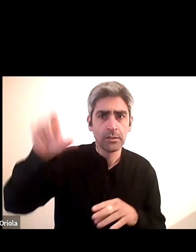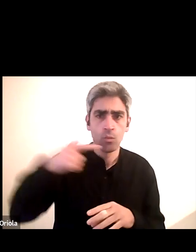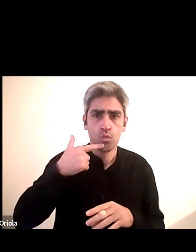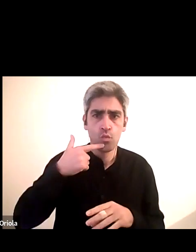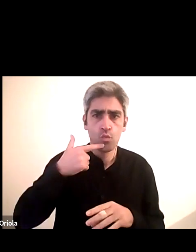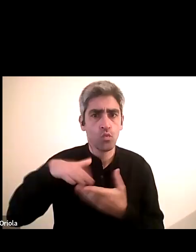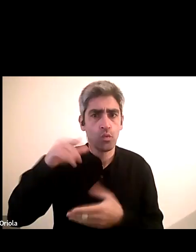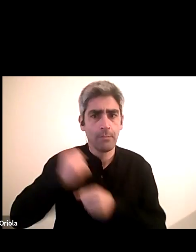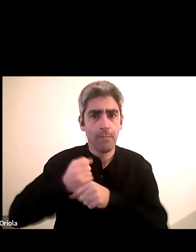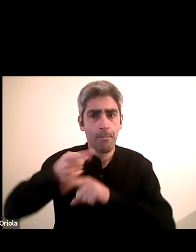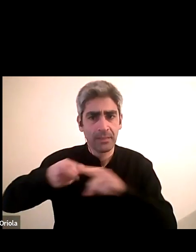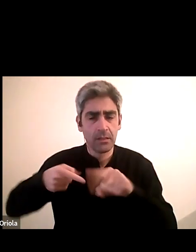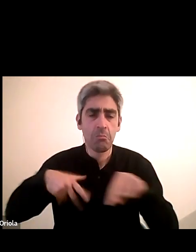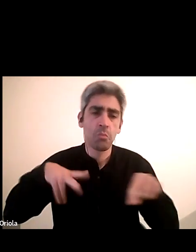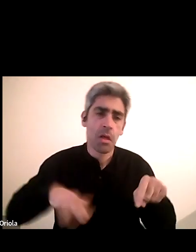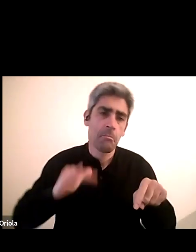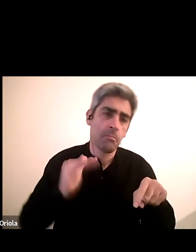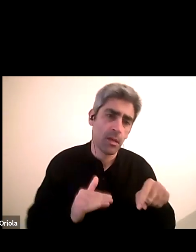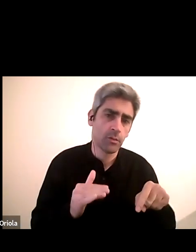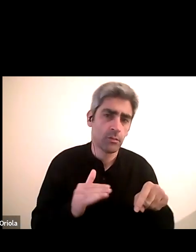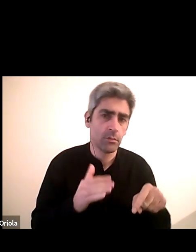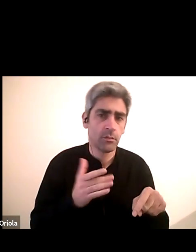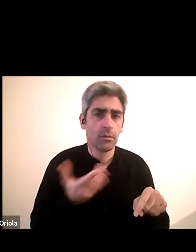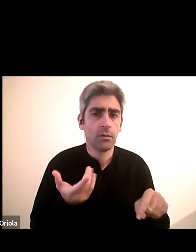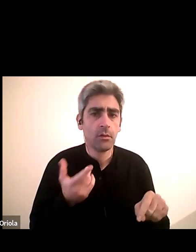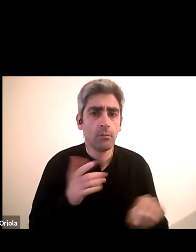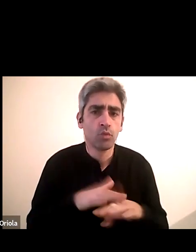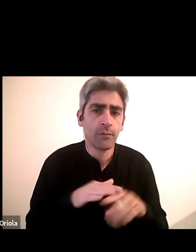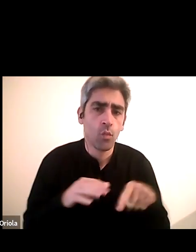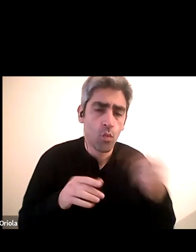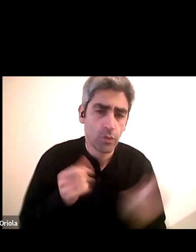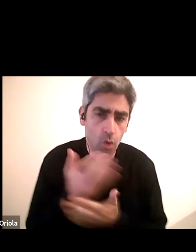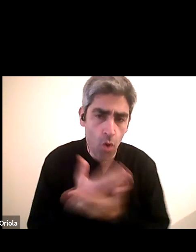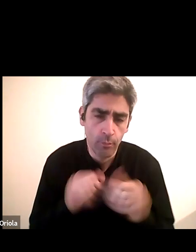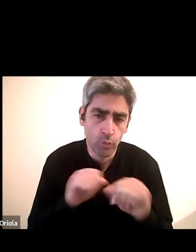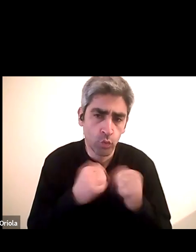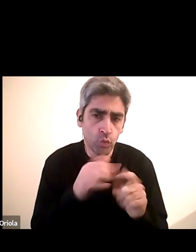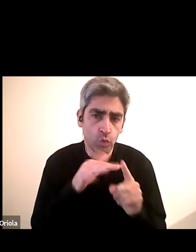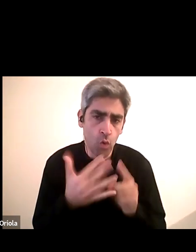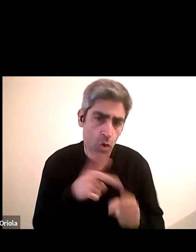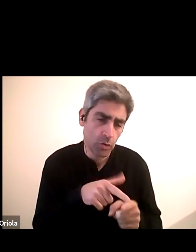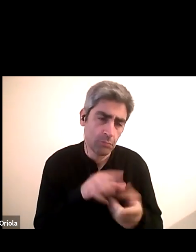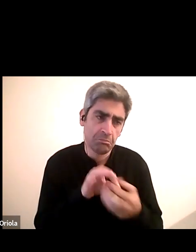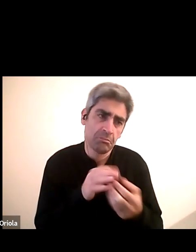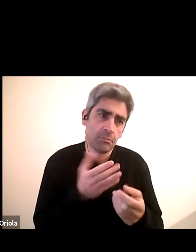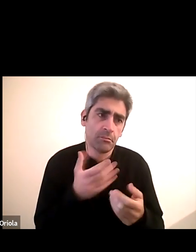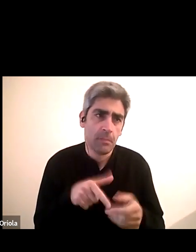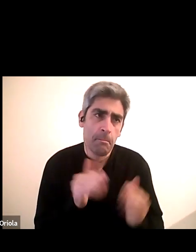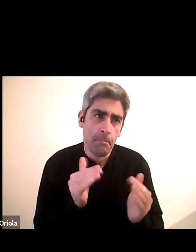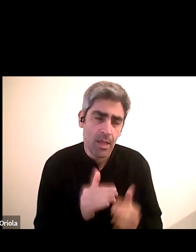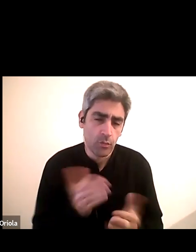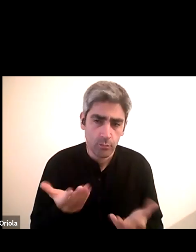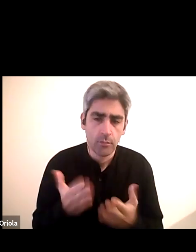não tem tanto, por outras razões que não vêm ao caso, razões económicas e sociológicas, e